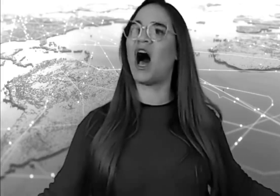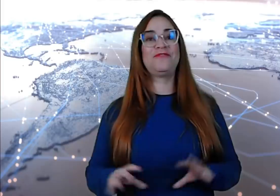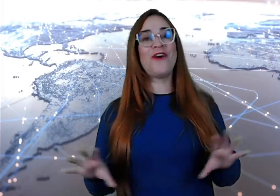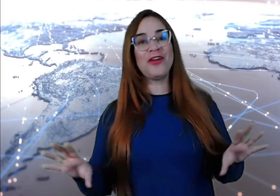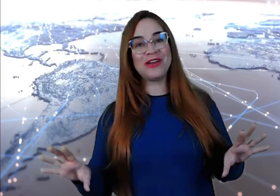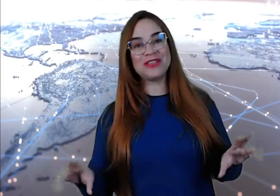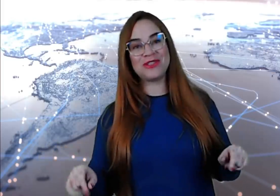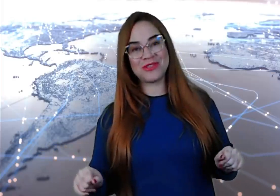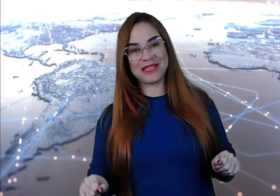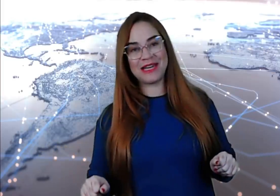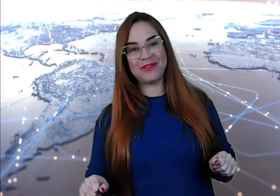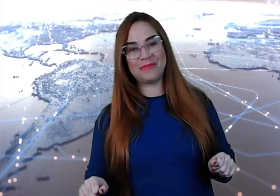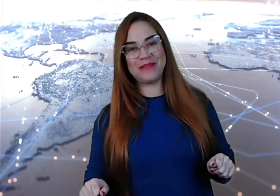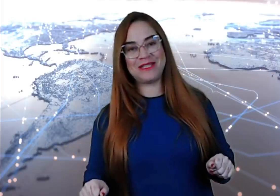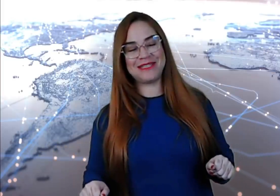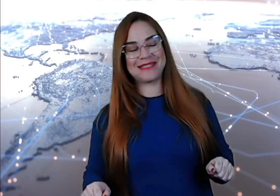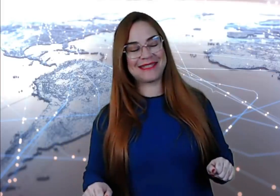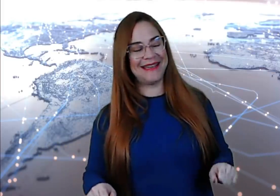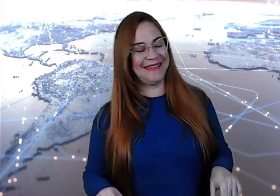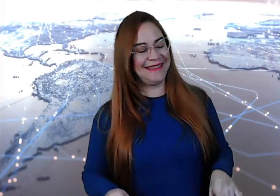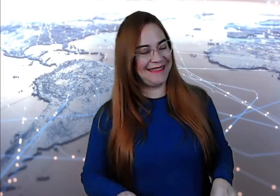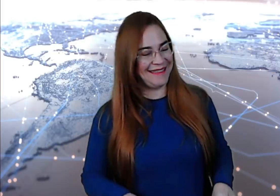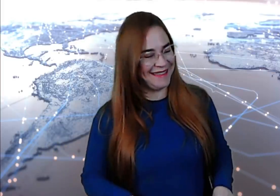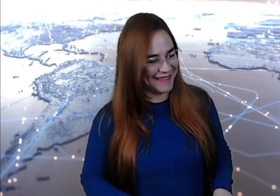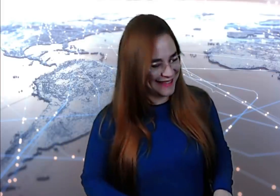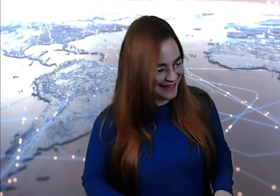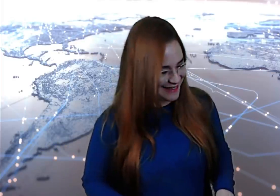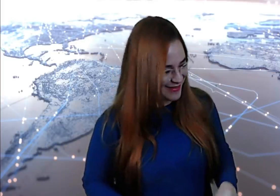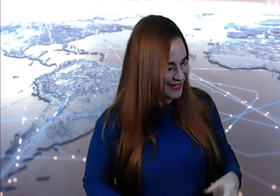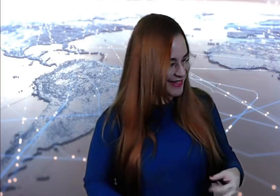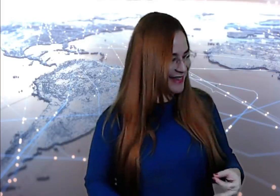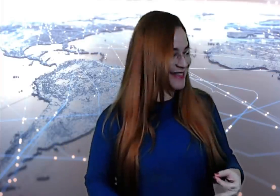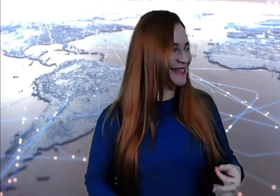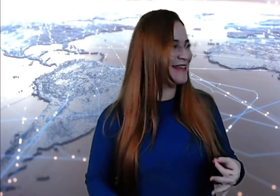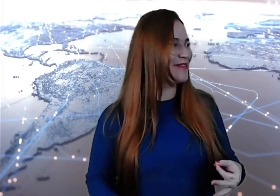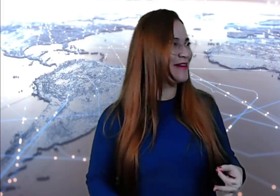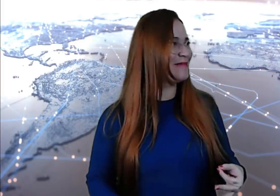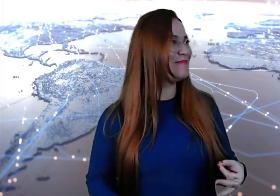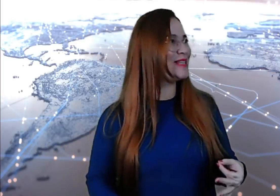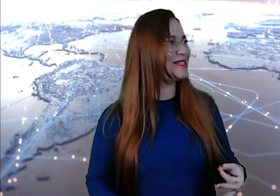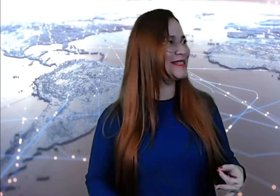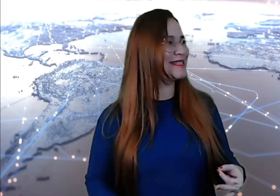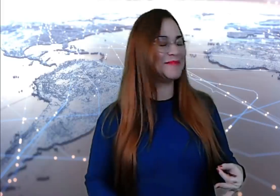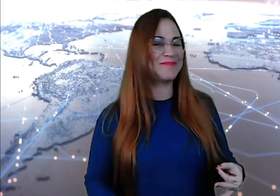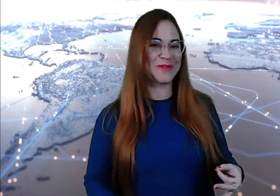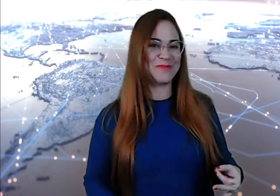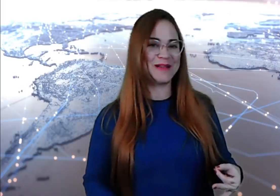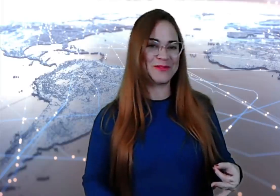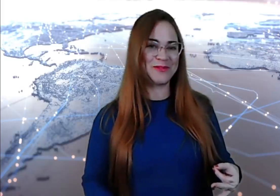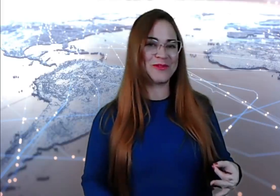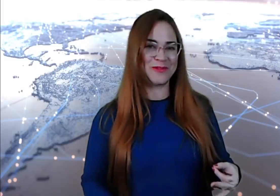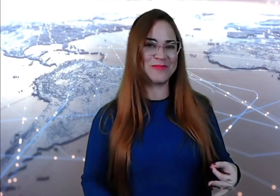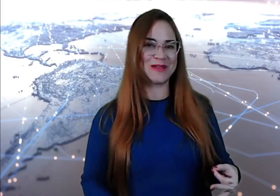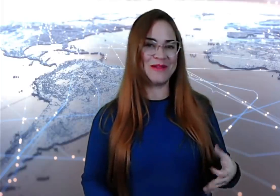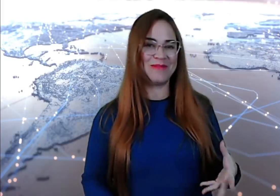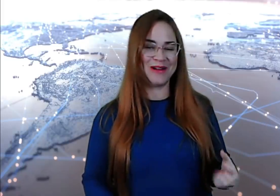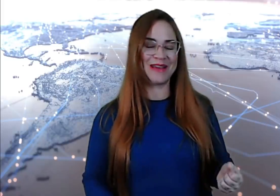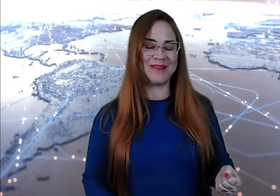Foi o que disse o senador petista. Ai, meu Deus, senador petista, preocupado com corrupção, é mole ou quer